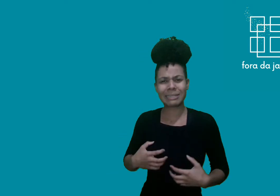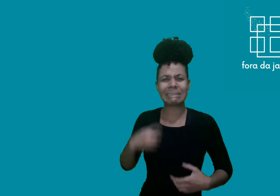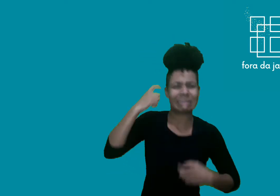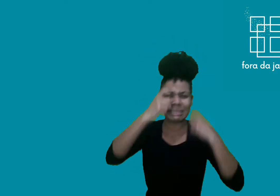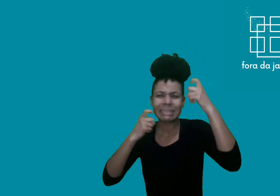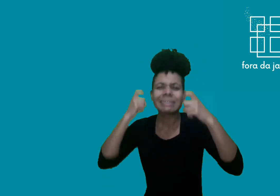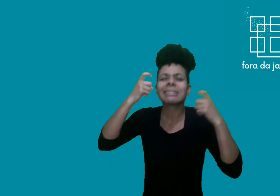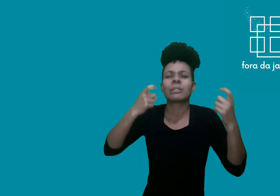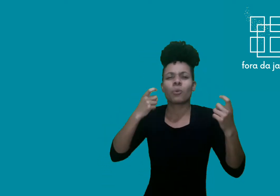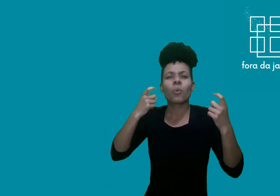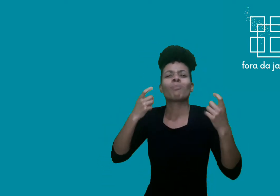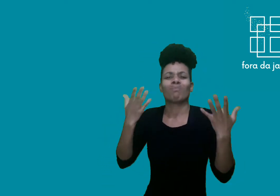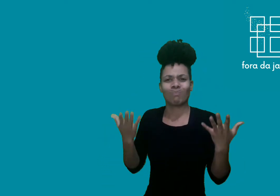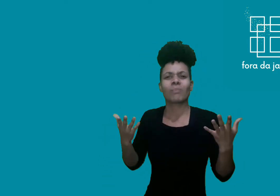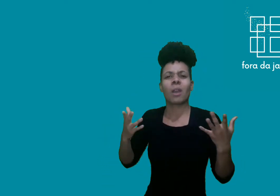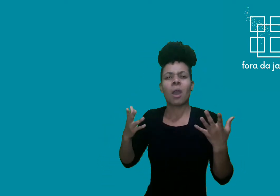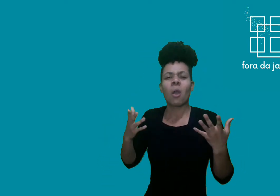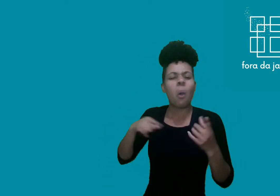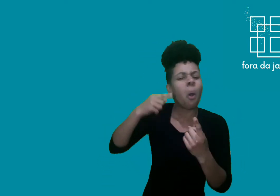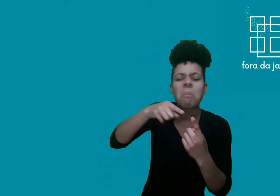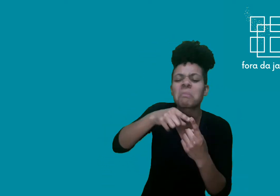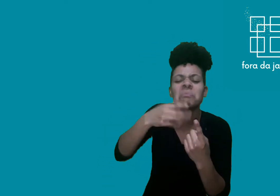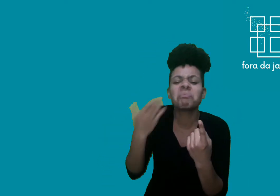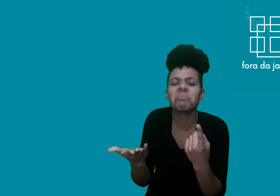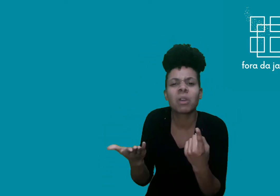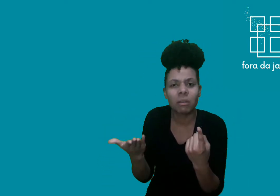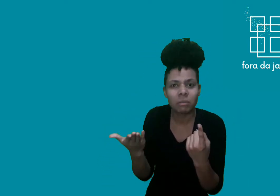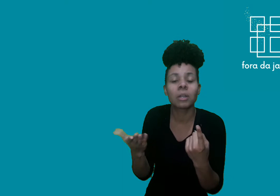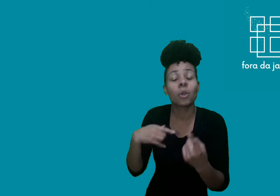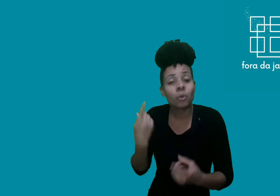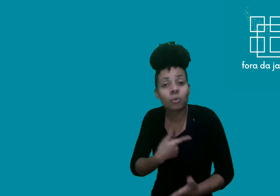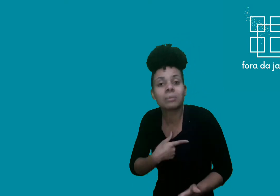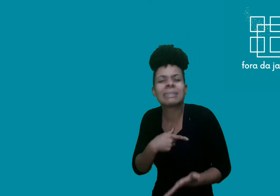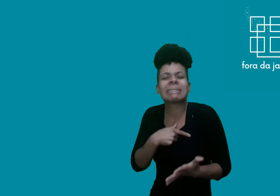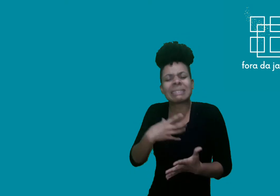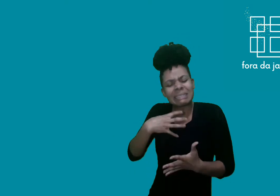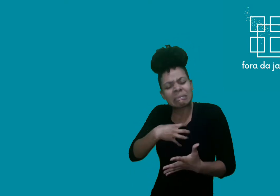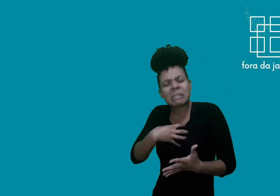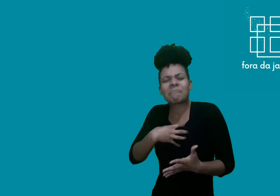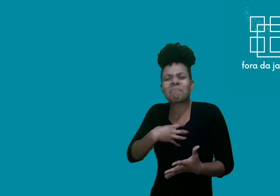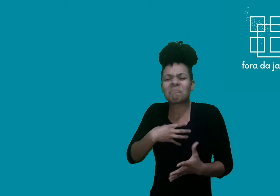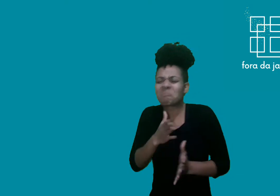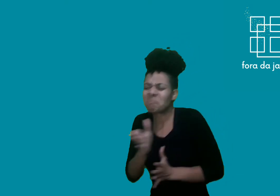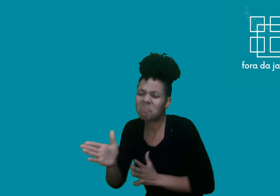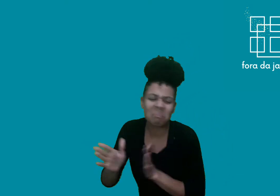descobrir que caminho é esse, né? Se a gente está tomando a decisão correta e etc. Da mesma forma que para você